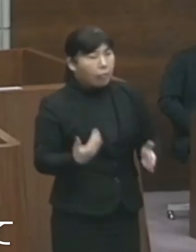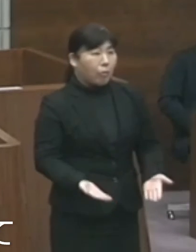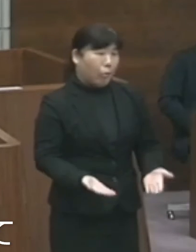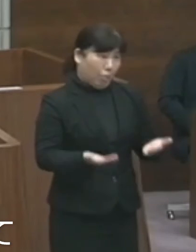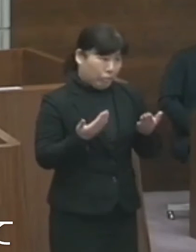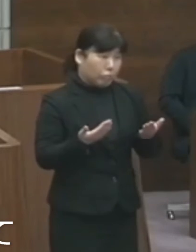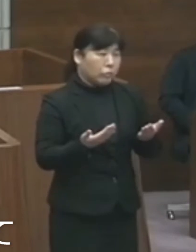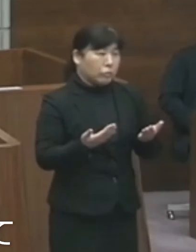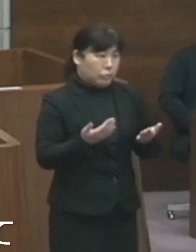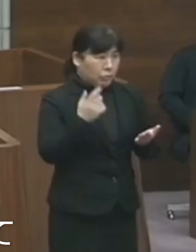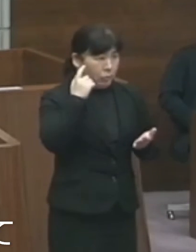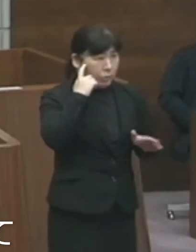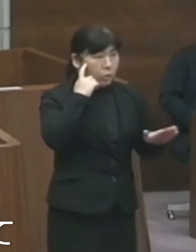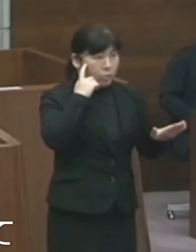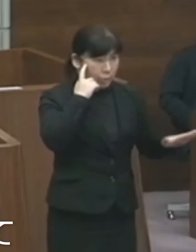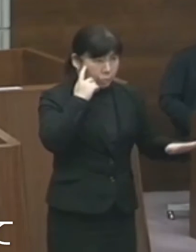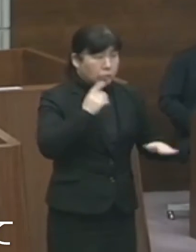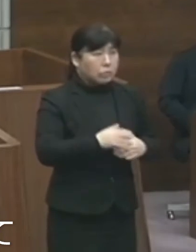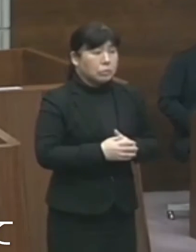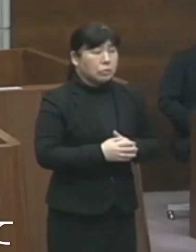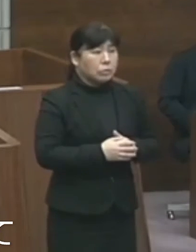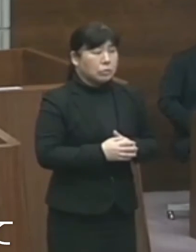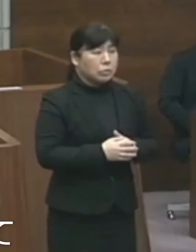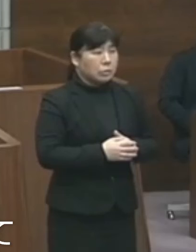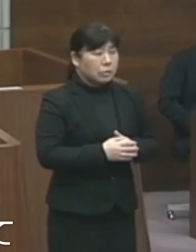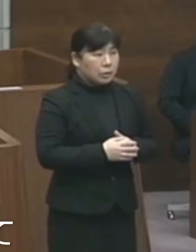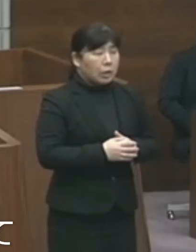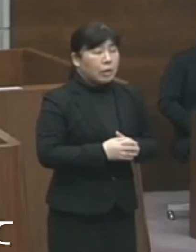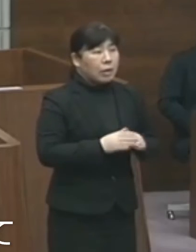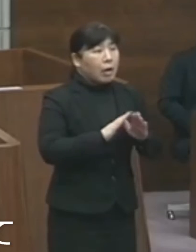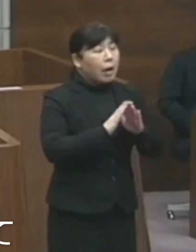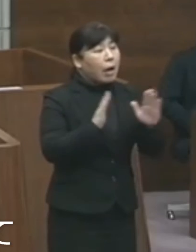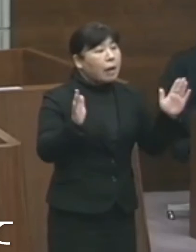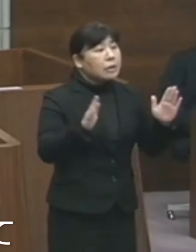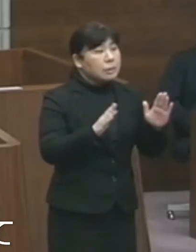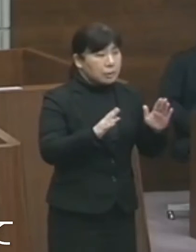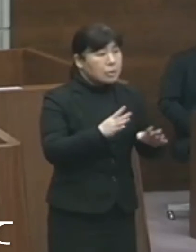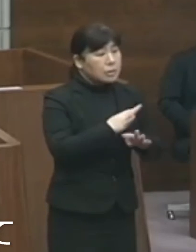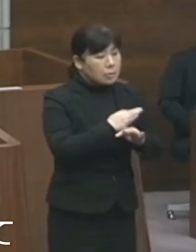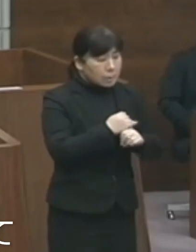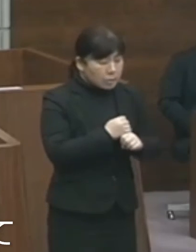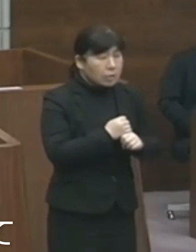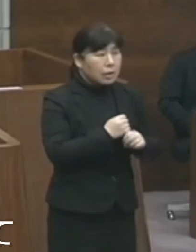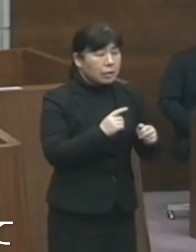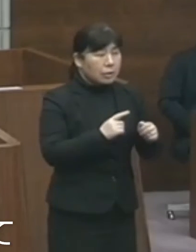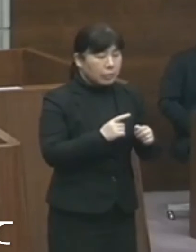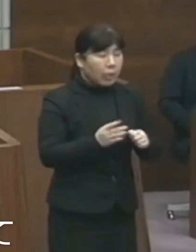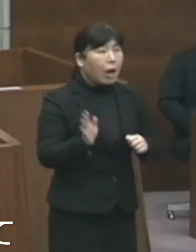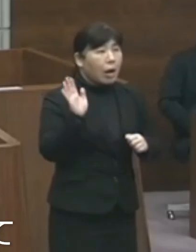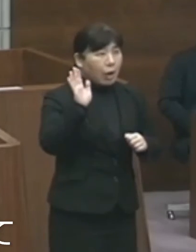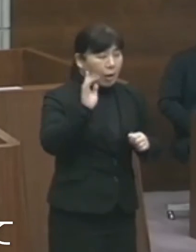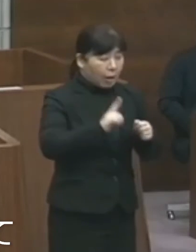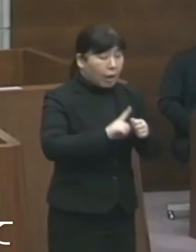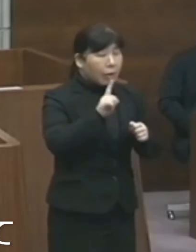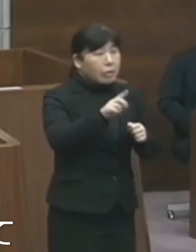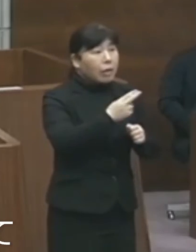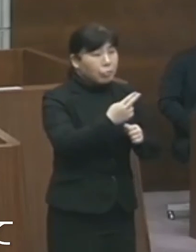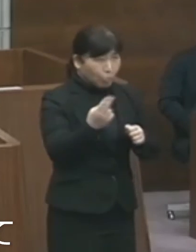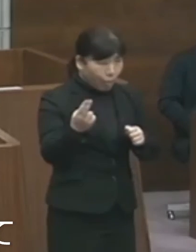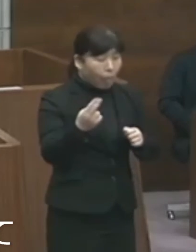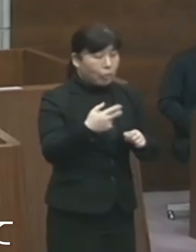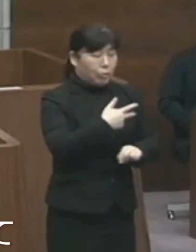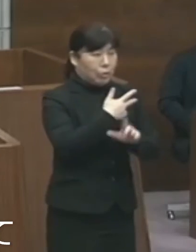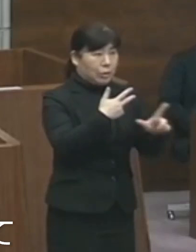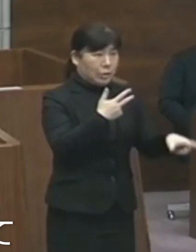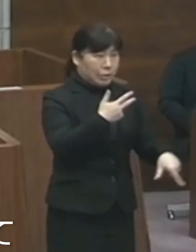。なお、開始時期につきましては、次回の医療費受給者証の切り替え時期である来年度の7月からを想定